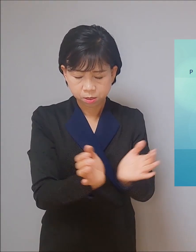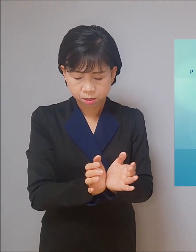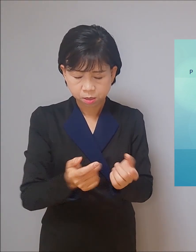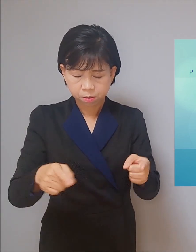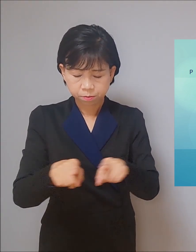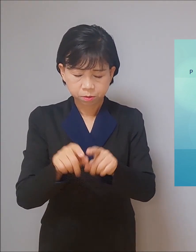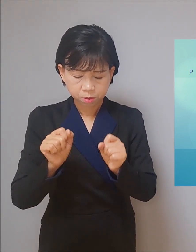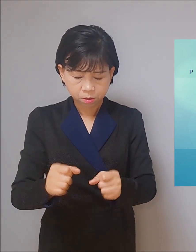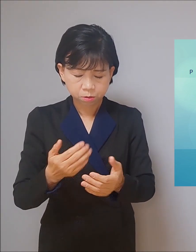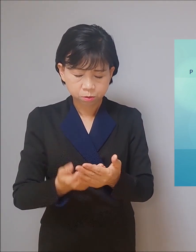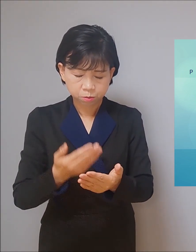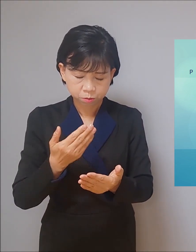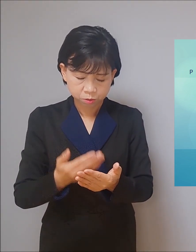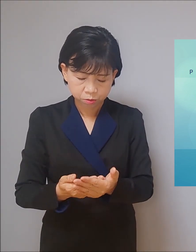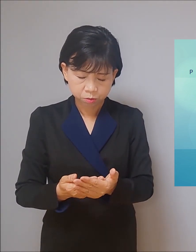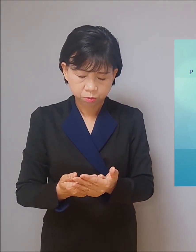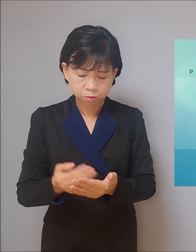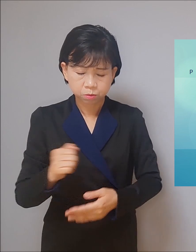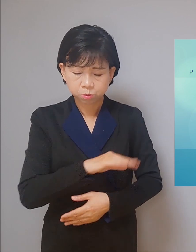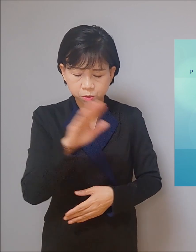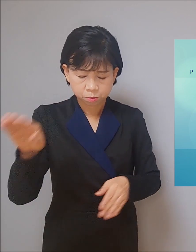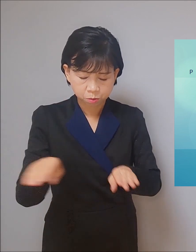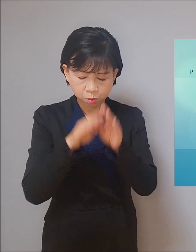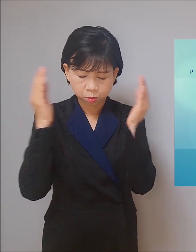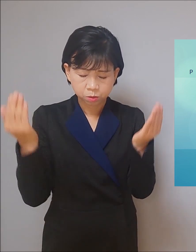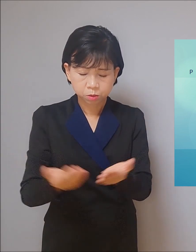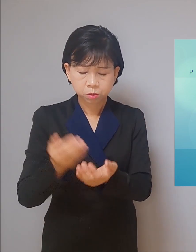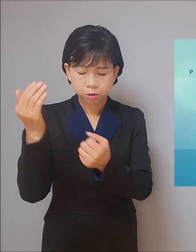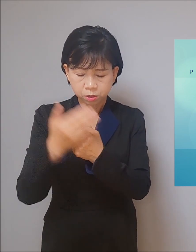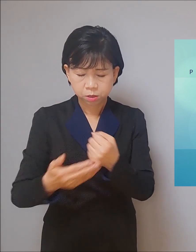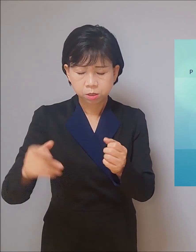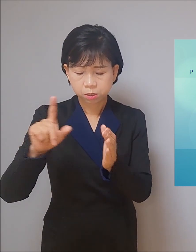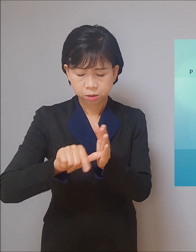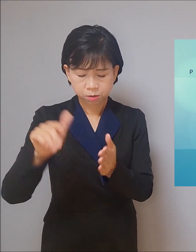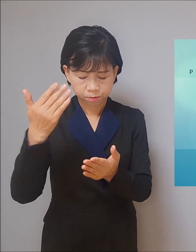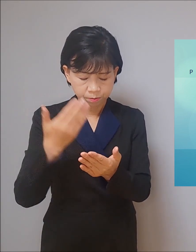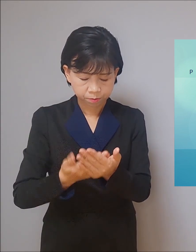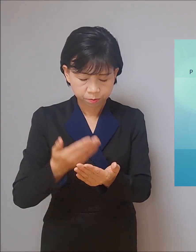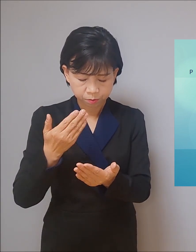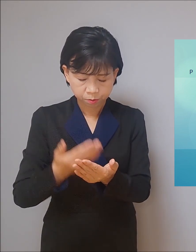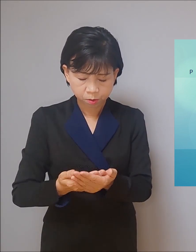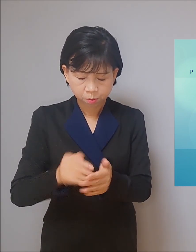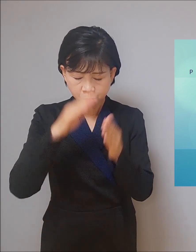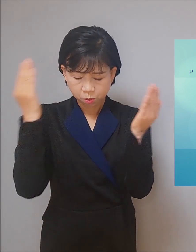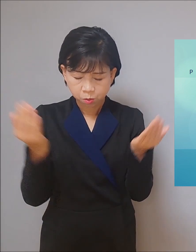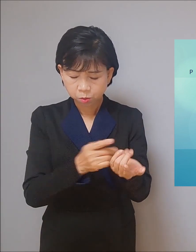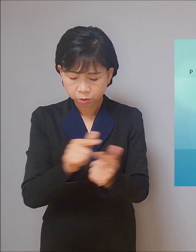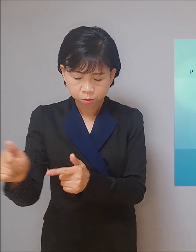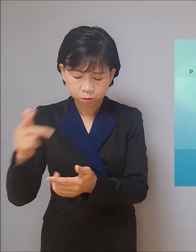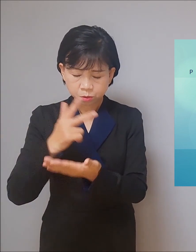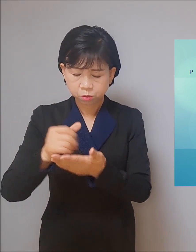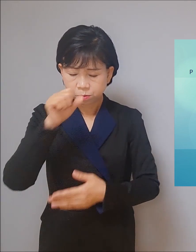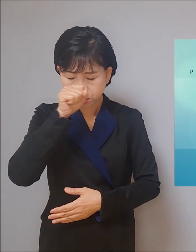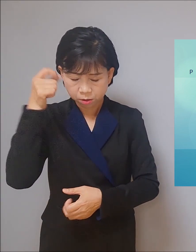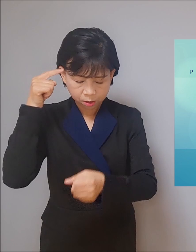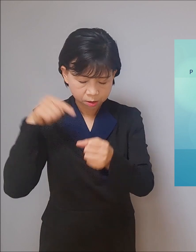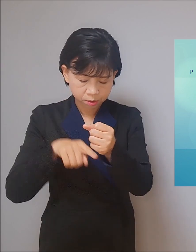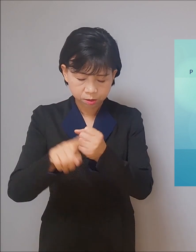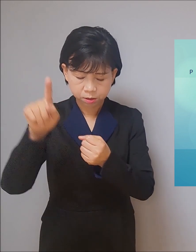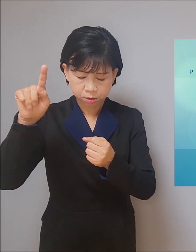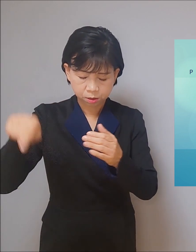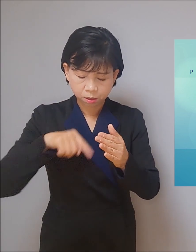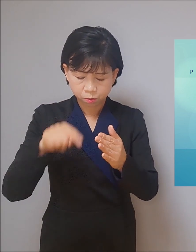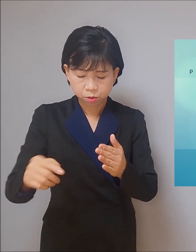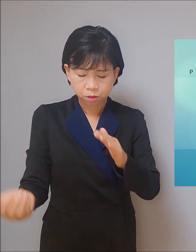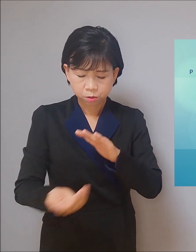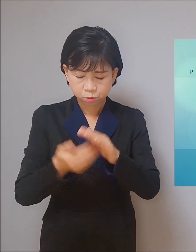찬양대 위에 함께 해주셔서 우리 모두가 은혜 받게 하옵소서. 이 모든 것 주님의 선하신 뜻 가운데